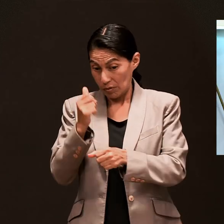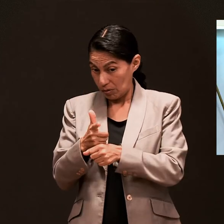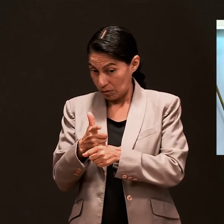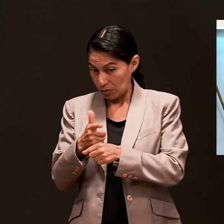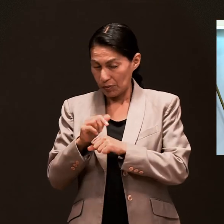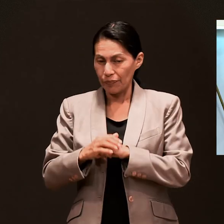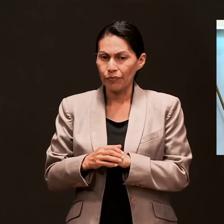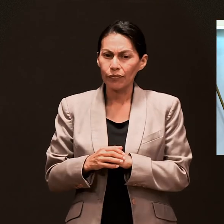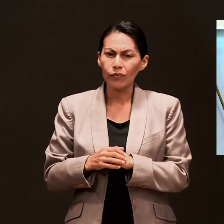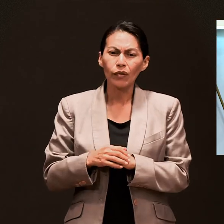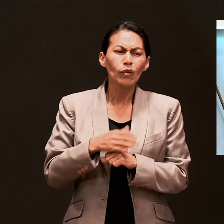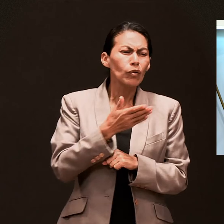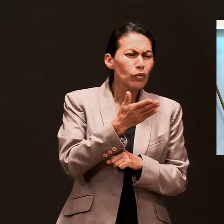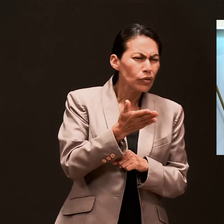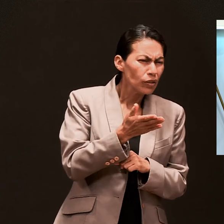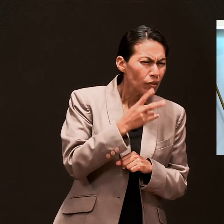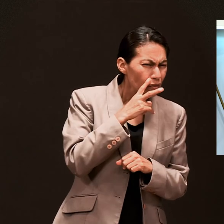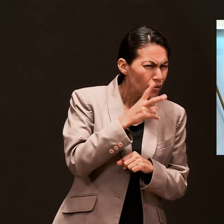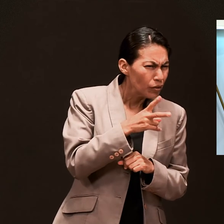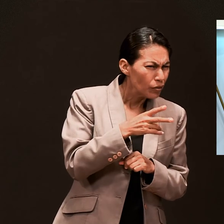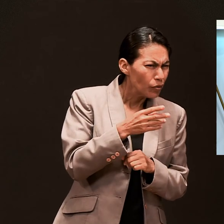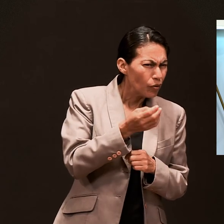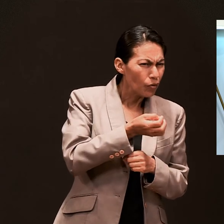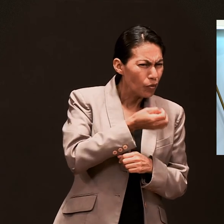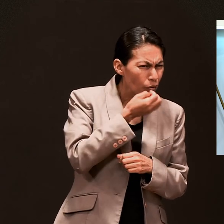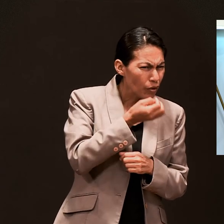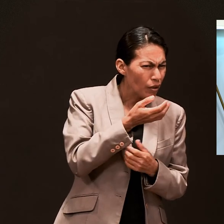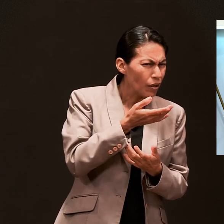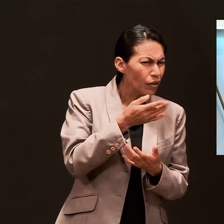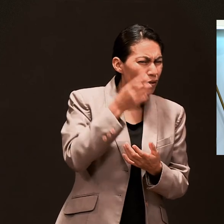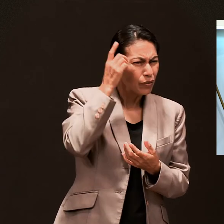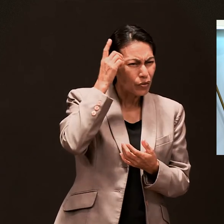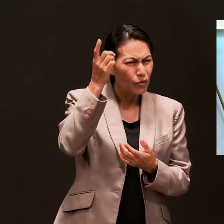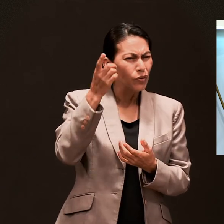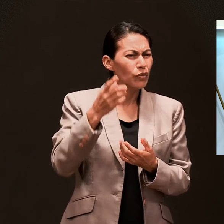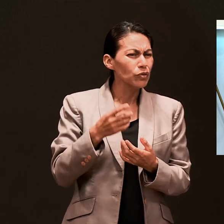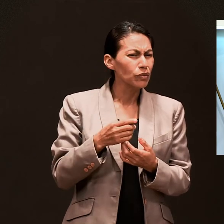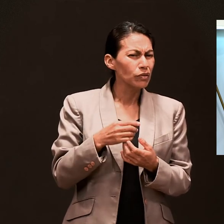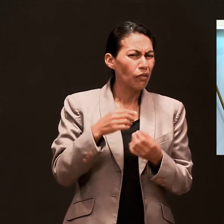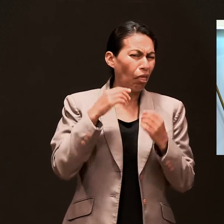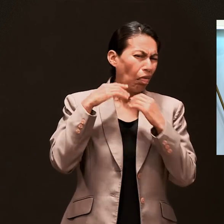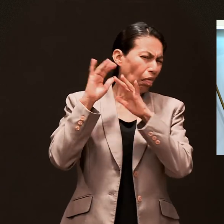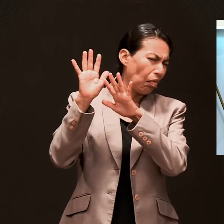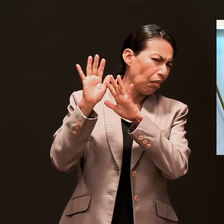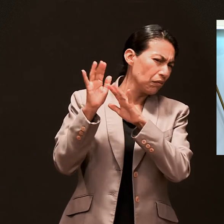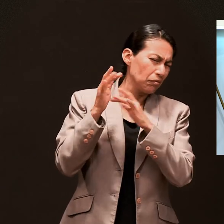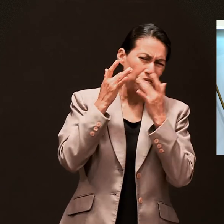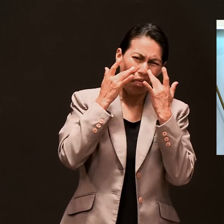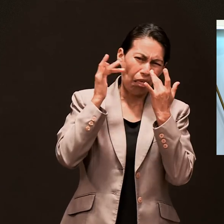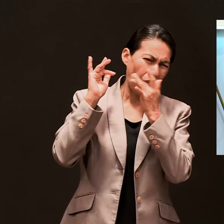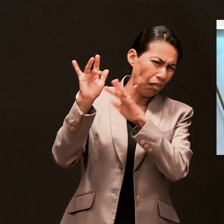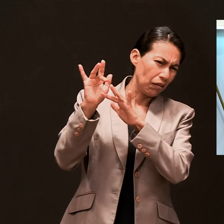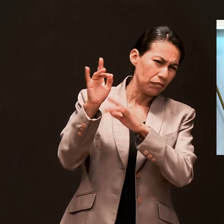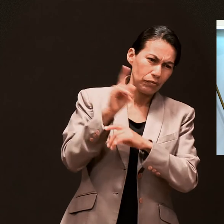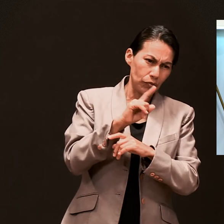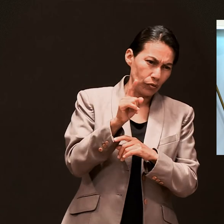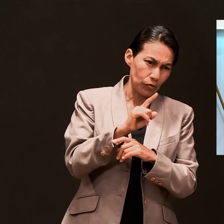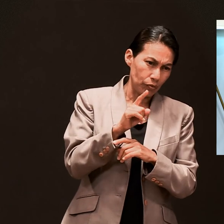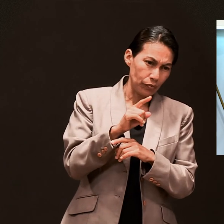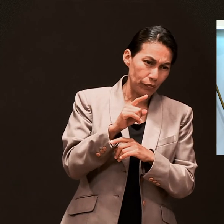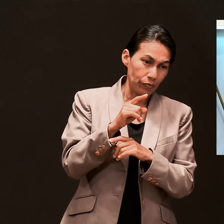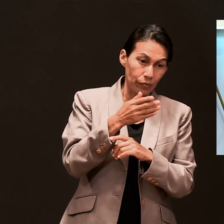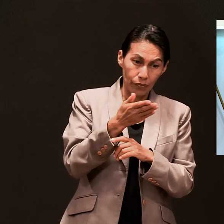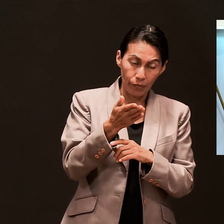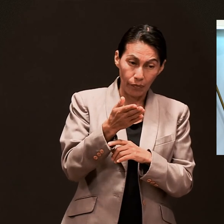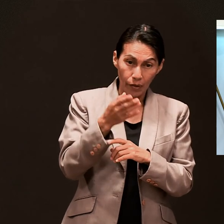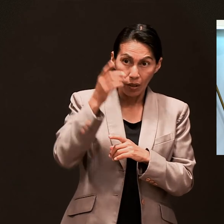inclinación Aunque usted dejó de ir a la iglesia por un tiempo usted no dejó de pensar en Dios y